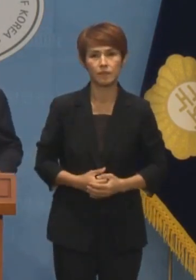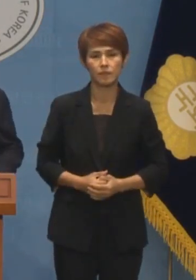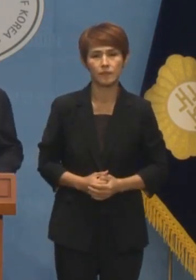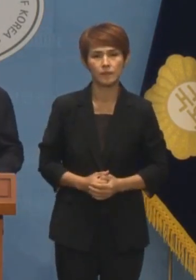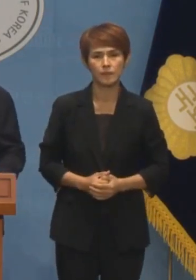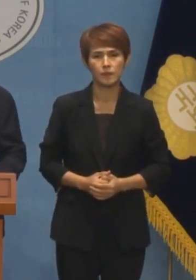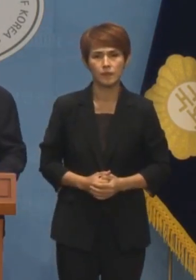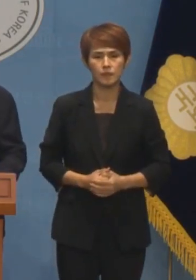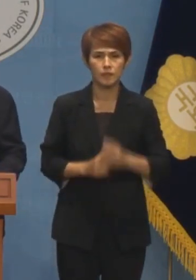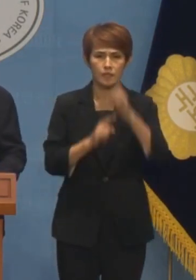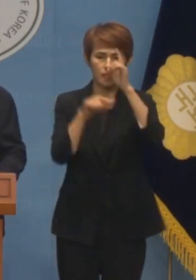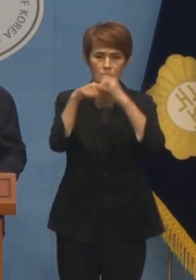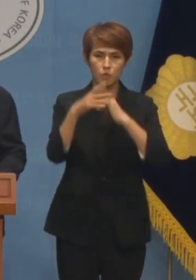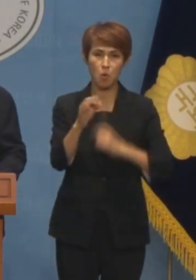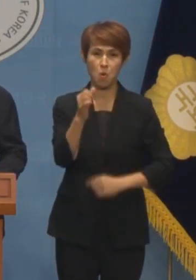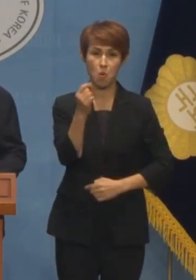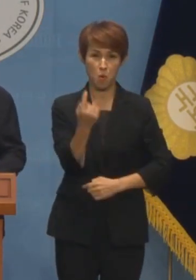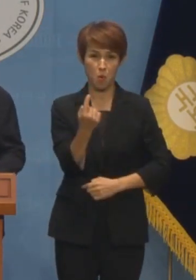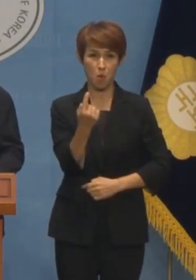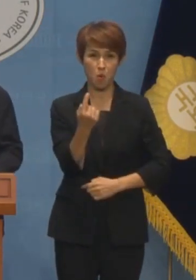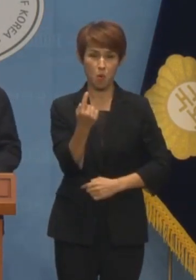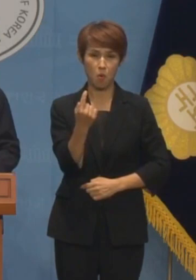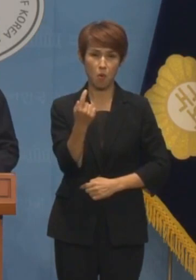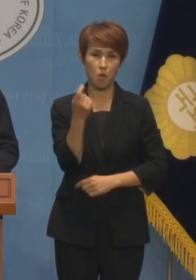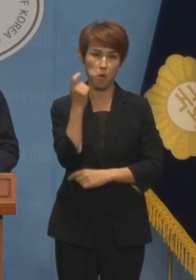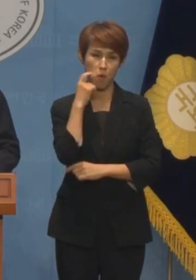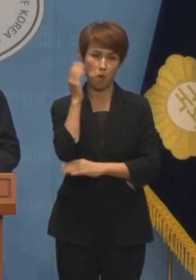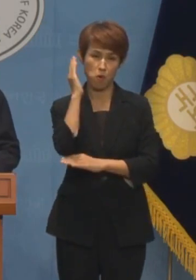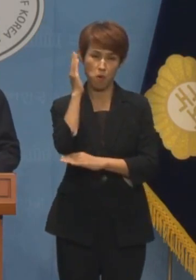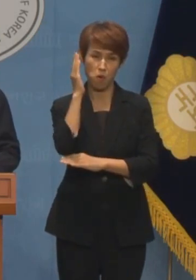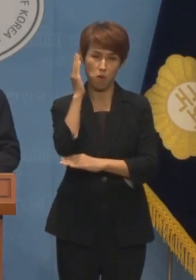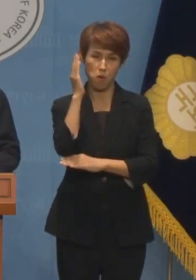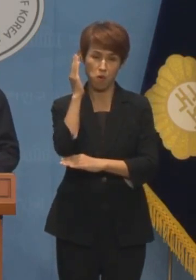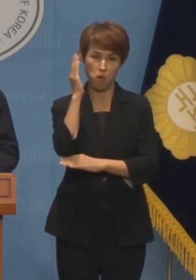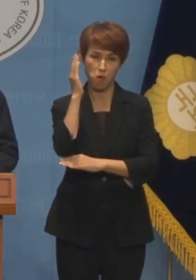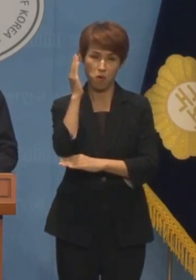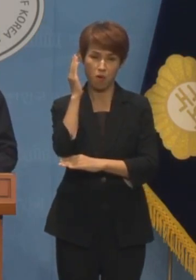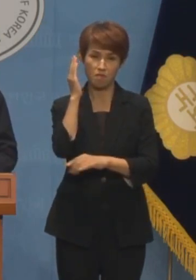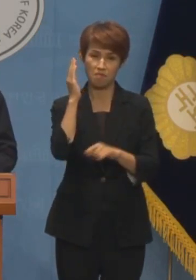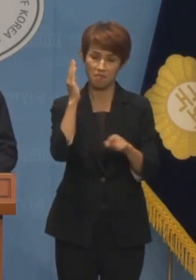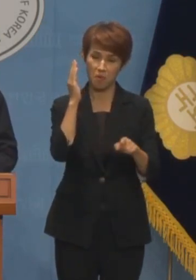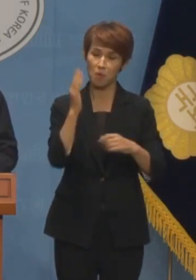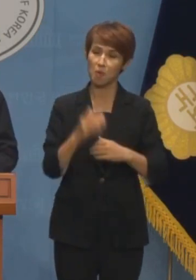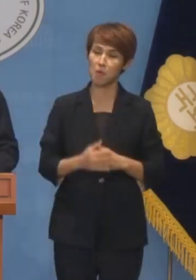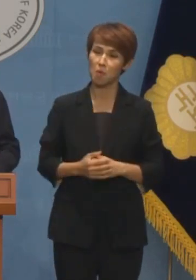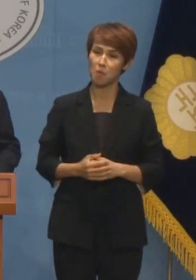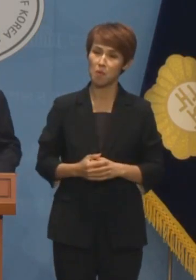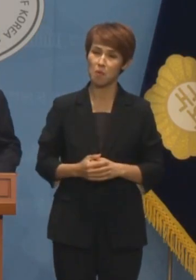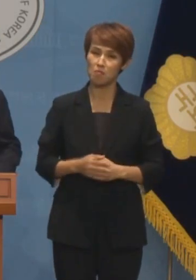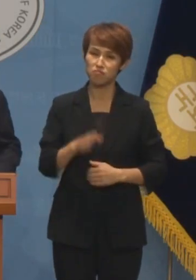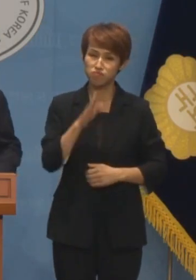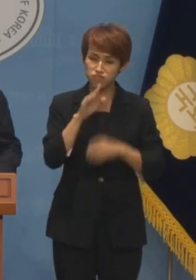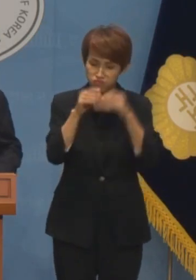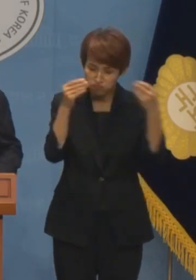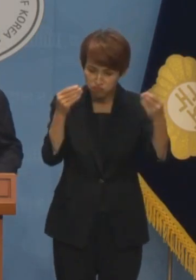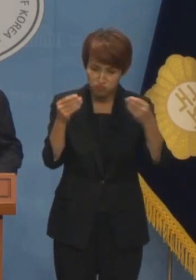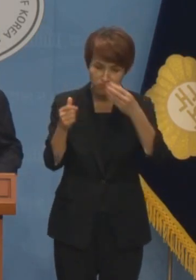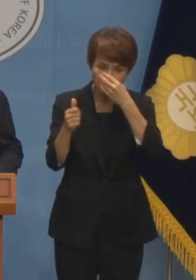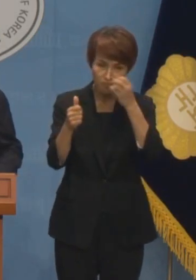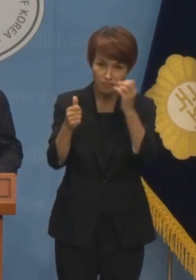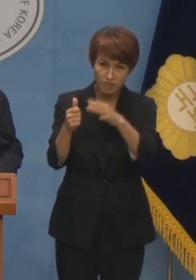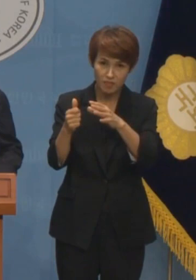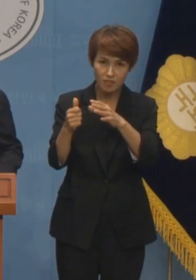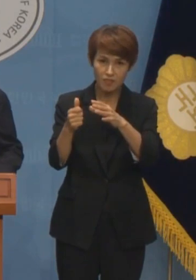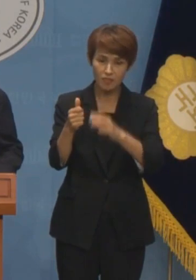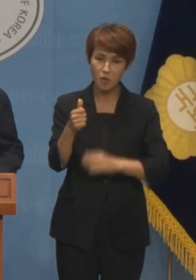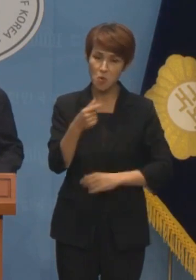이들은 이종호의 허풍과 거짓말을 각자의 필요에 의해서 팩트는 무시하고 원하는